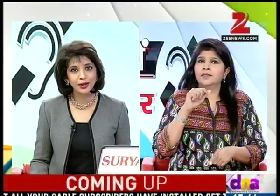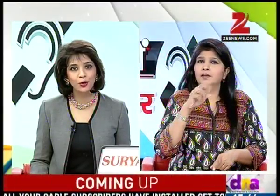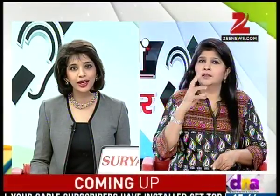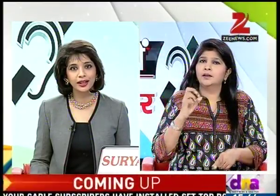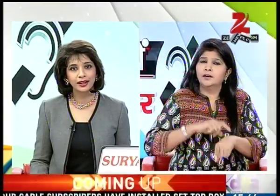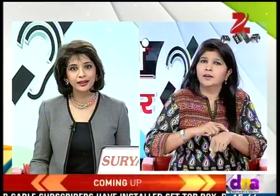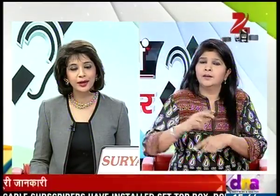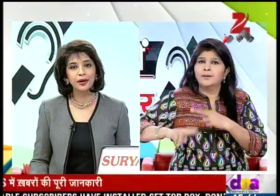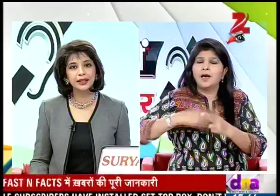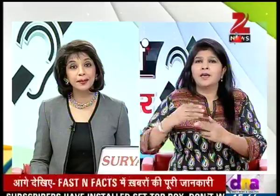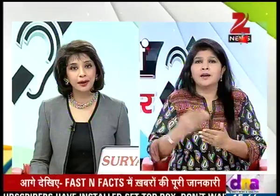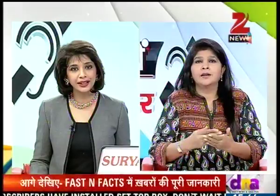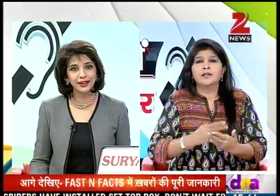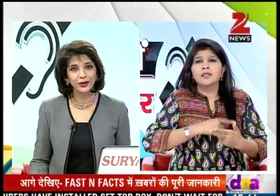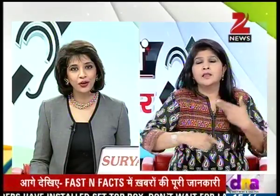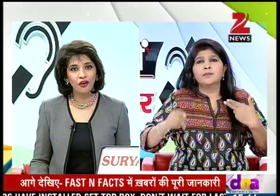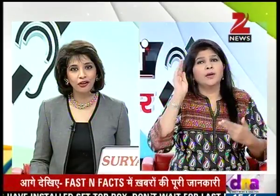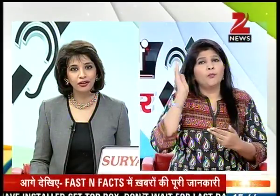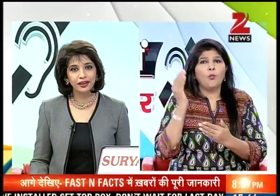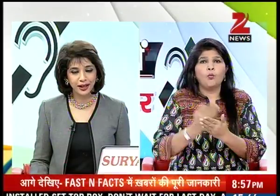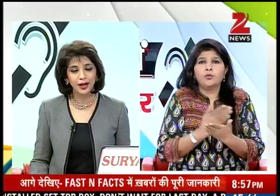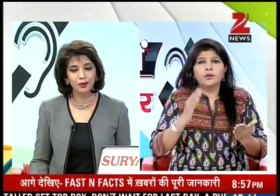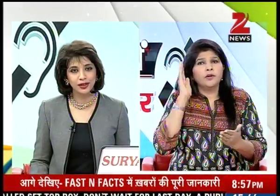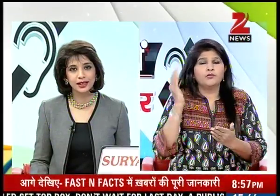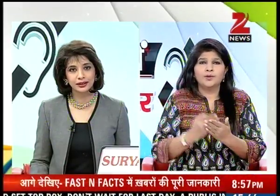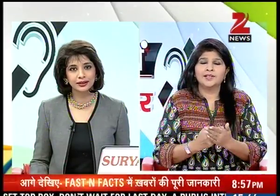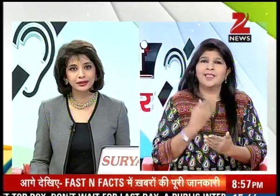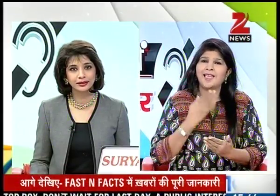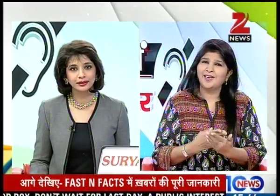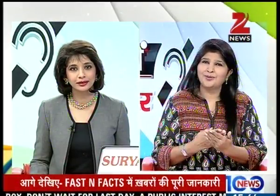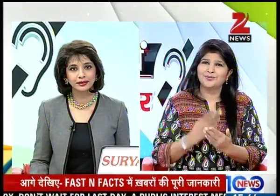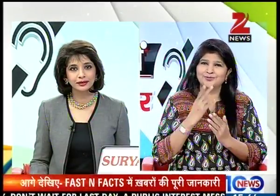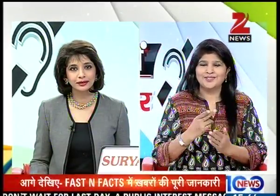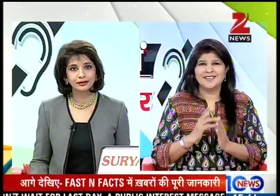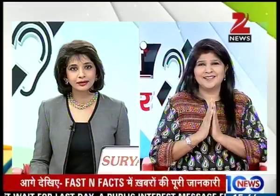बजे हम फिर हाजिर होंगे दिन भर की बड़ी और नई खबरों के साथ।